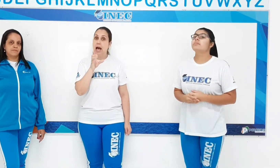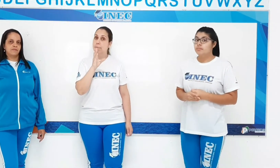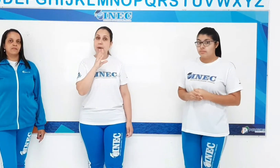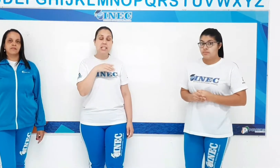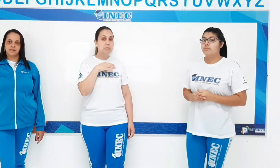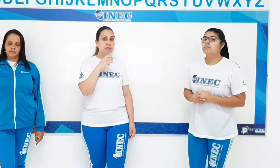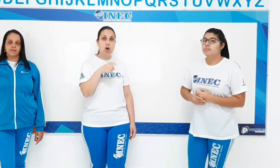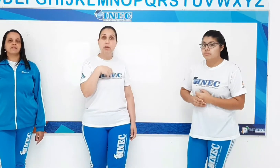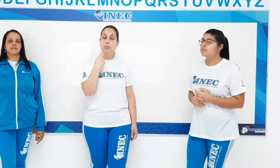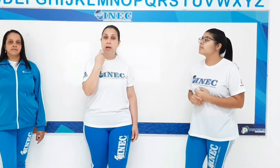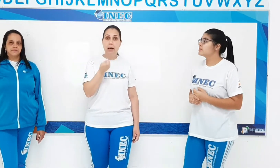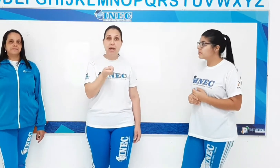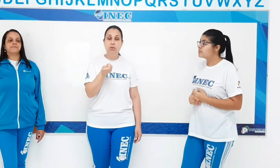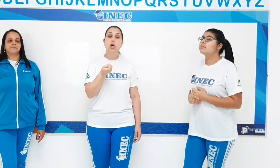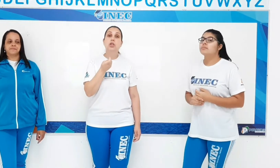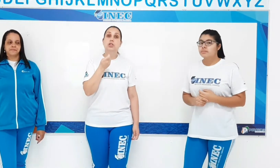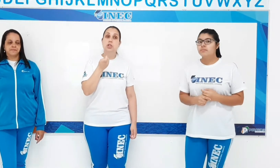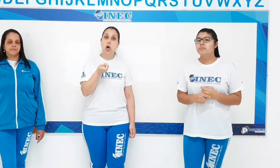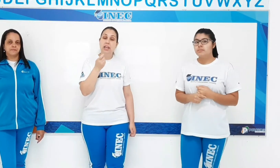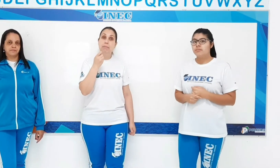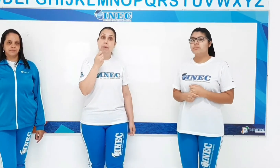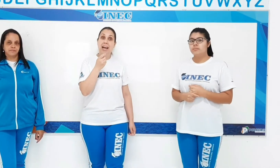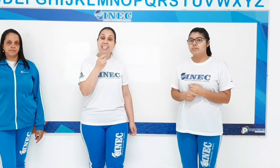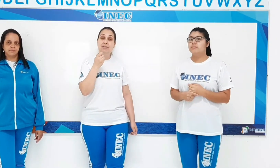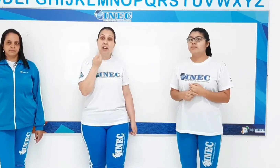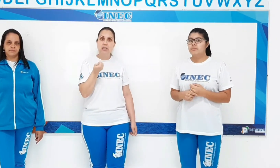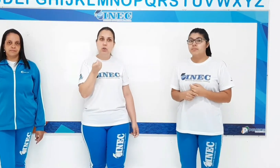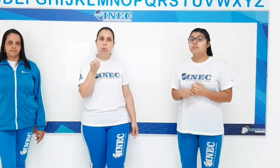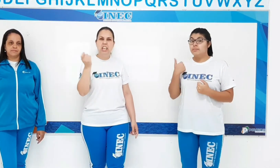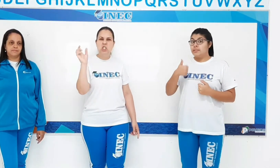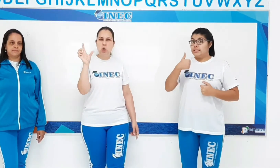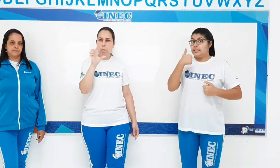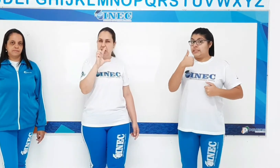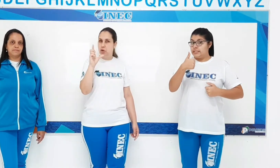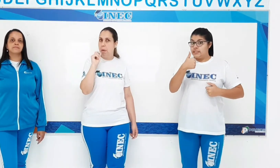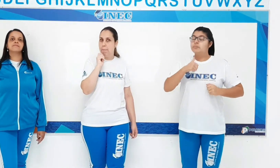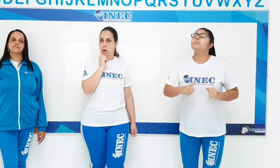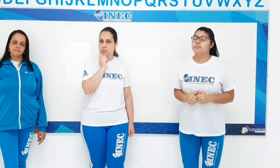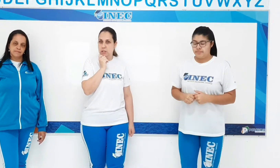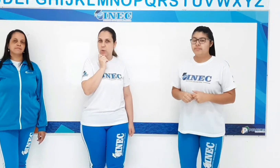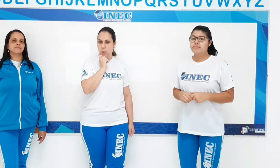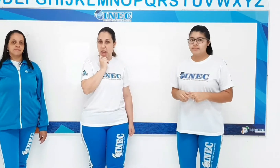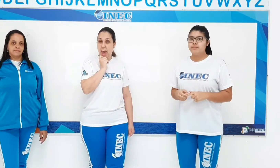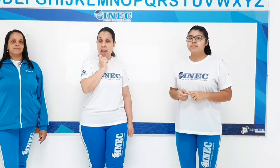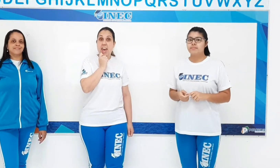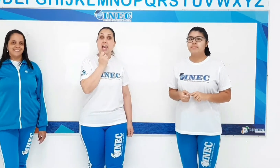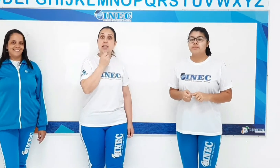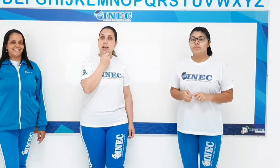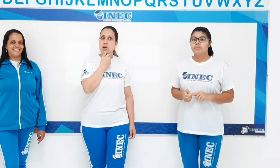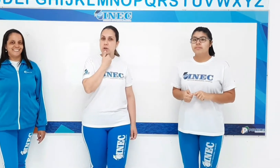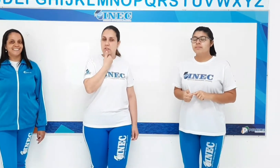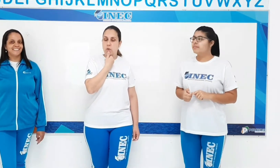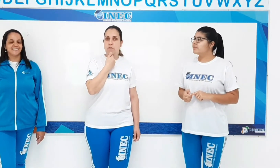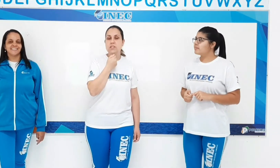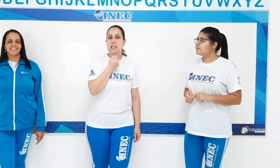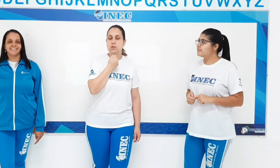representar a mesma forma de pagamento. Só que mais fácil, porque é somente um papelzinho, não é?